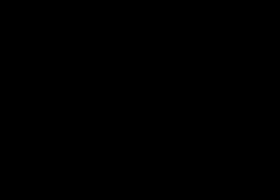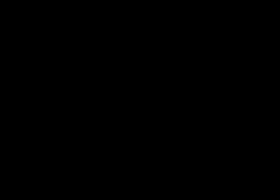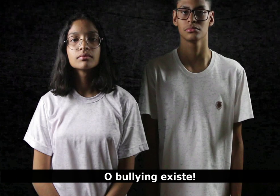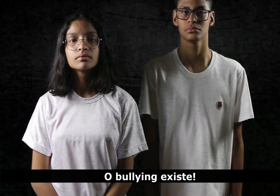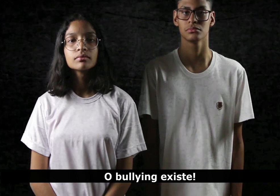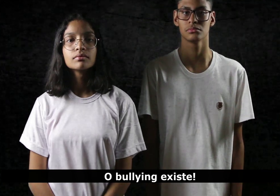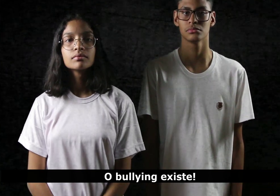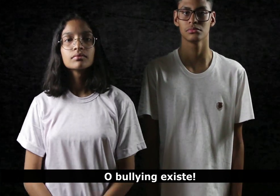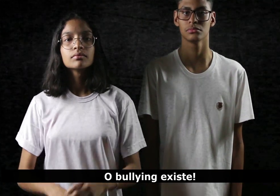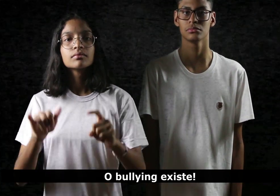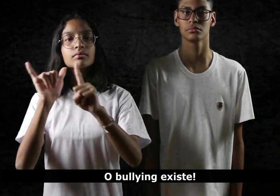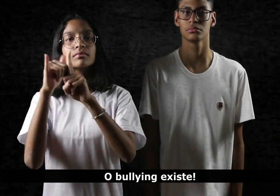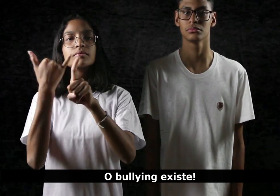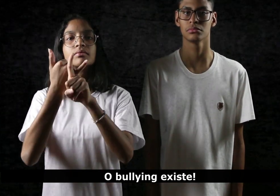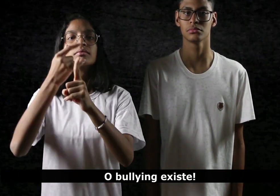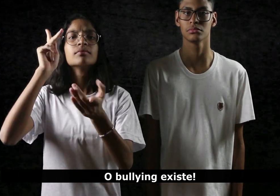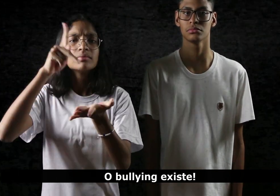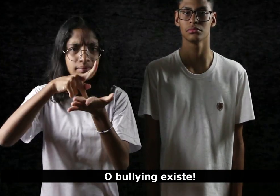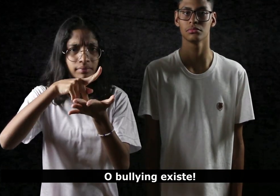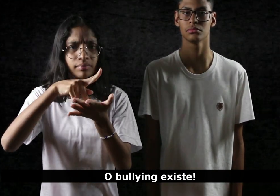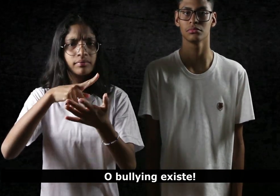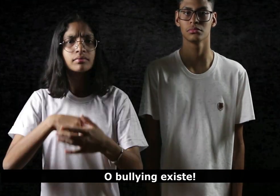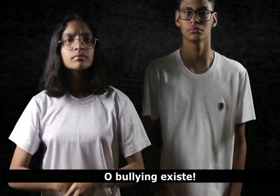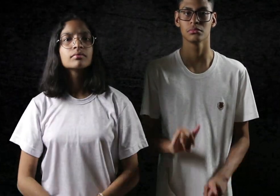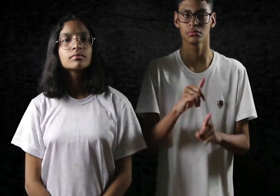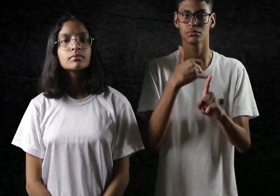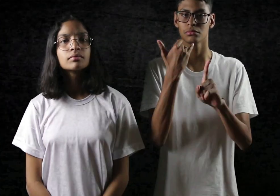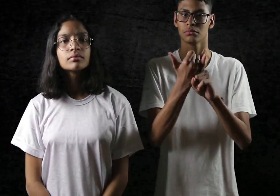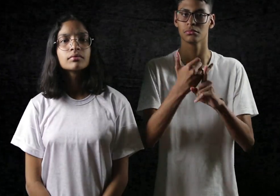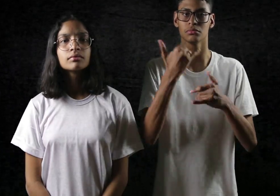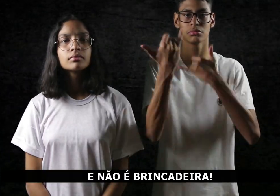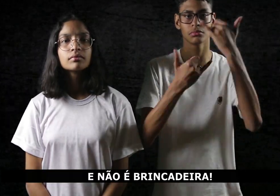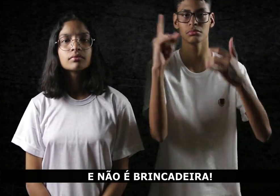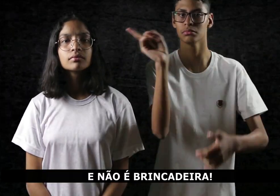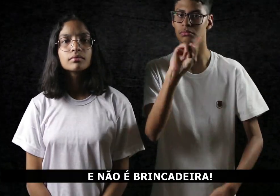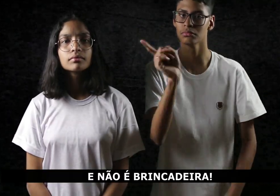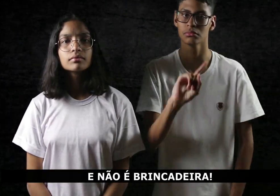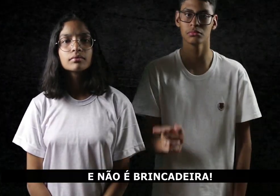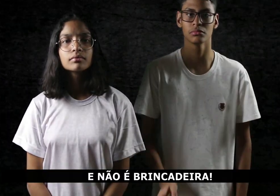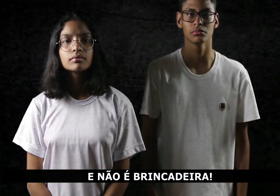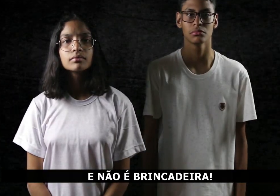O bullying existe e não é brincadeira.